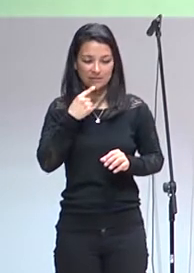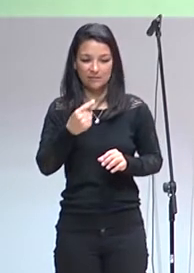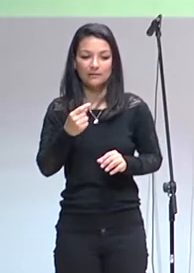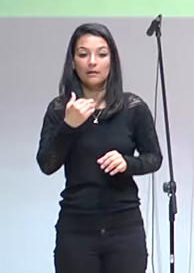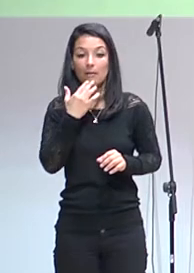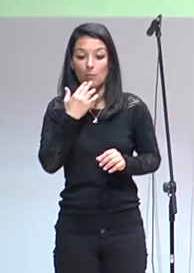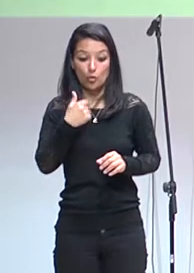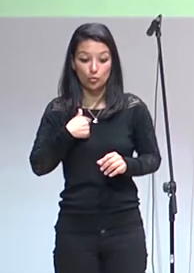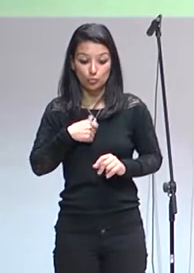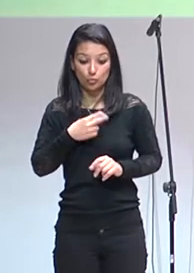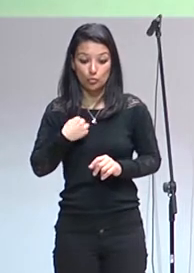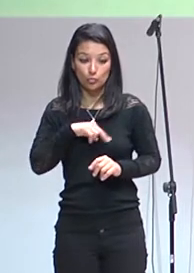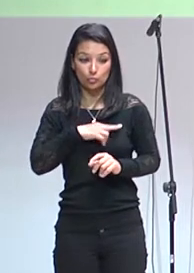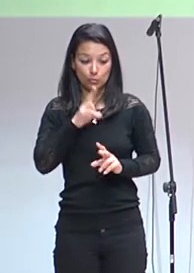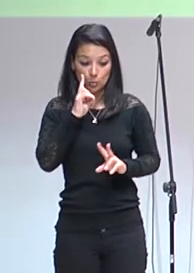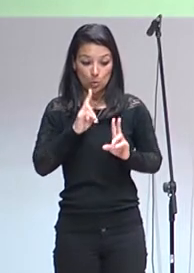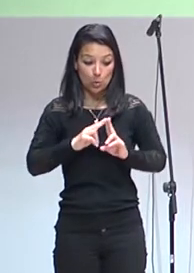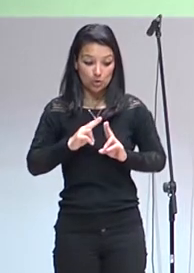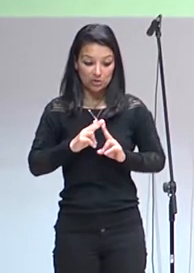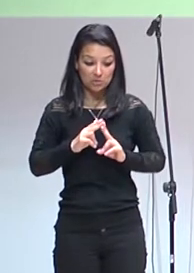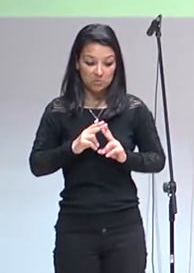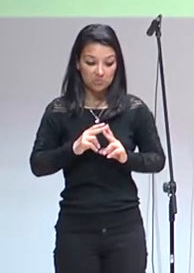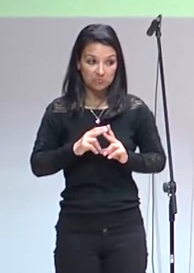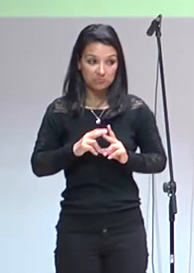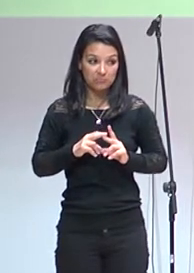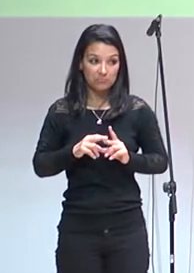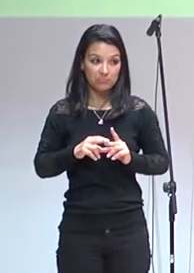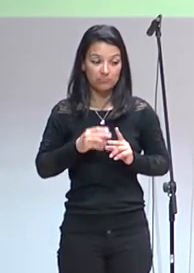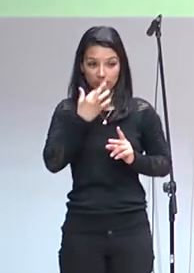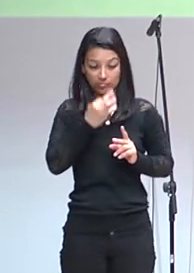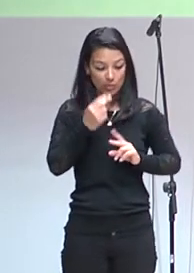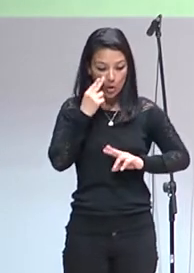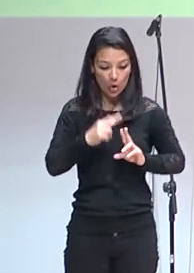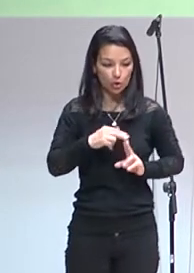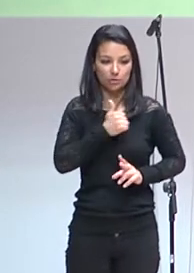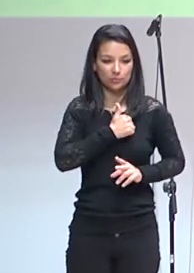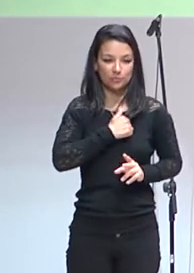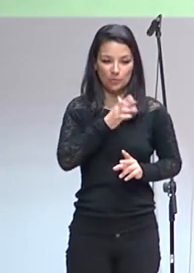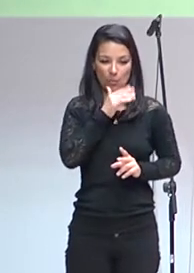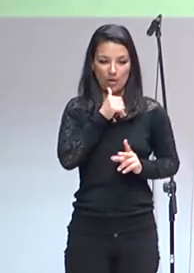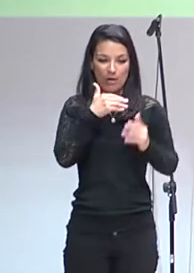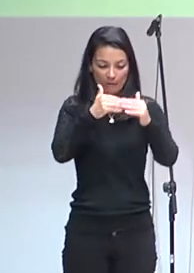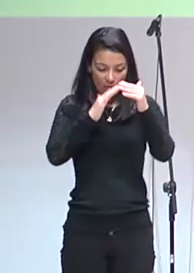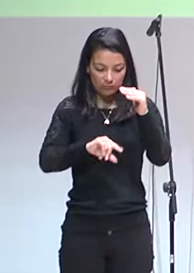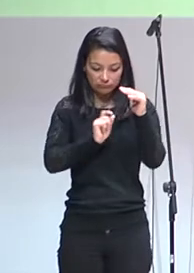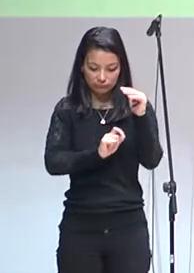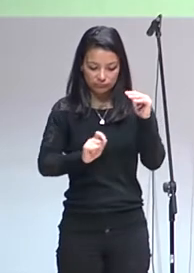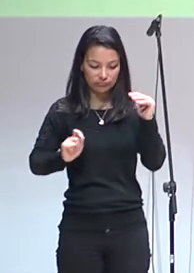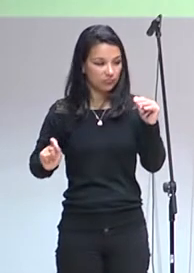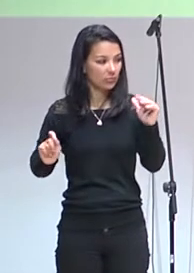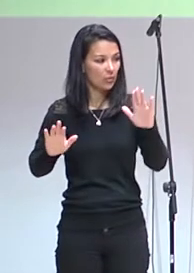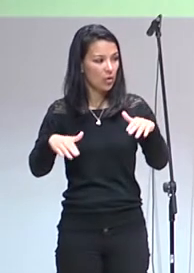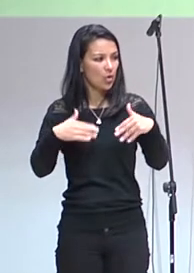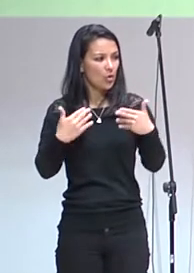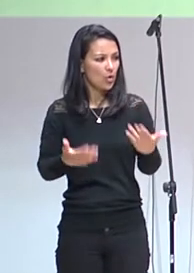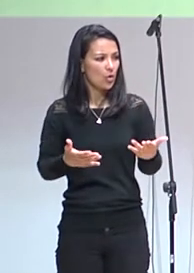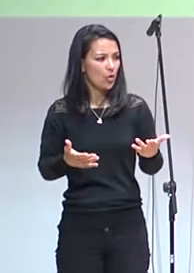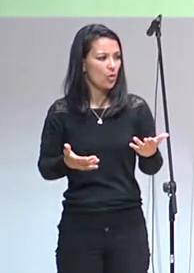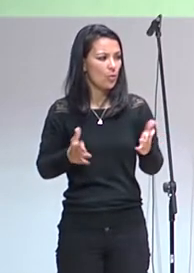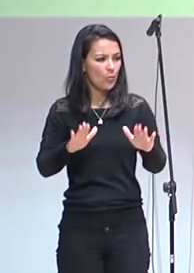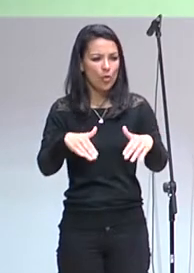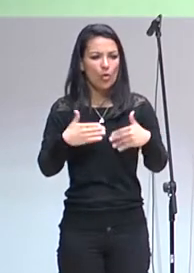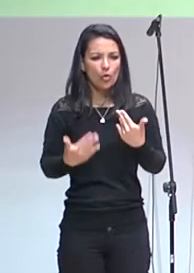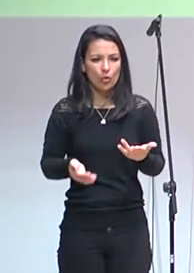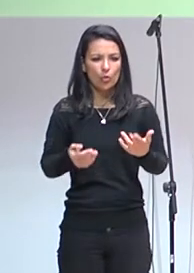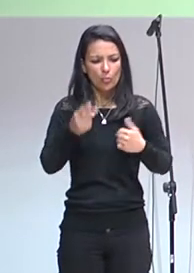los que conocemos no nos conocemos. Y más abajo, con puntos suspensivos, decía, ¿no?, ¿cómo habríamos de conocernos si nunca nos